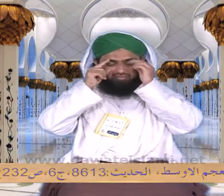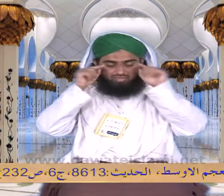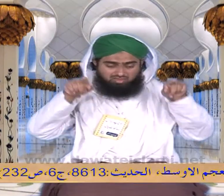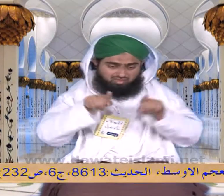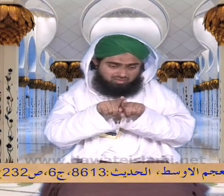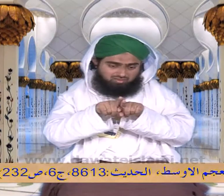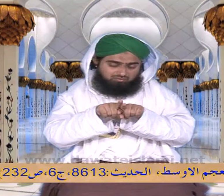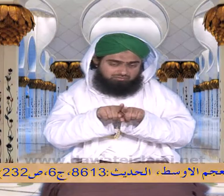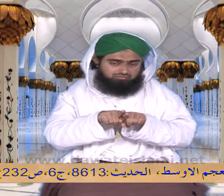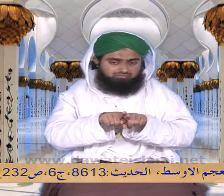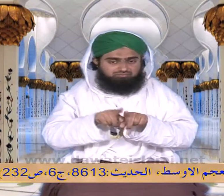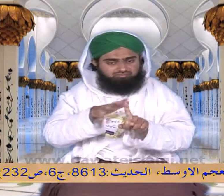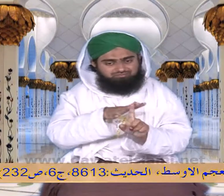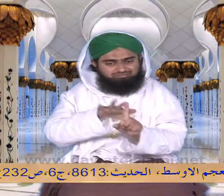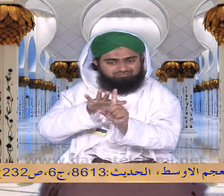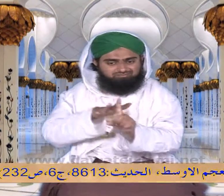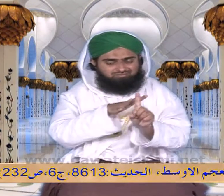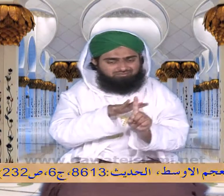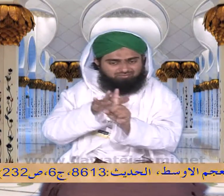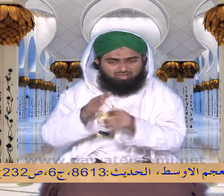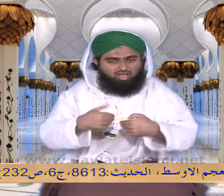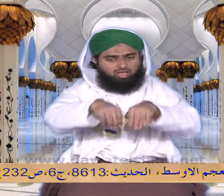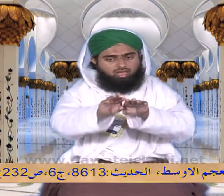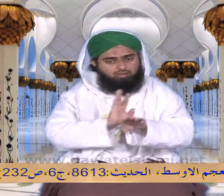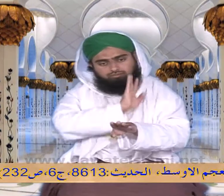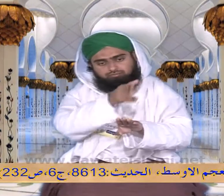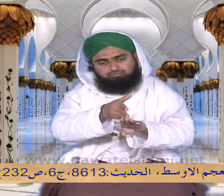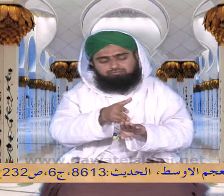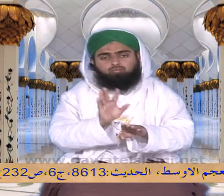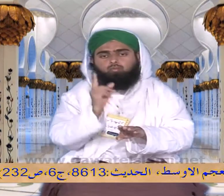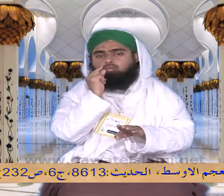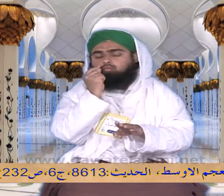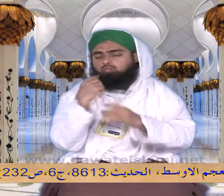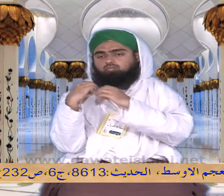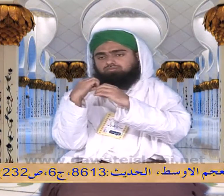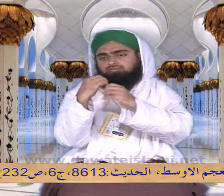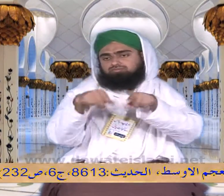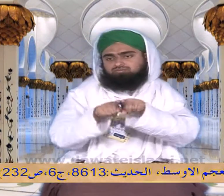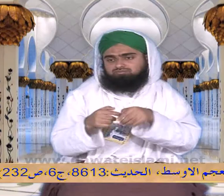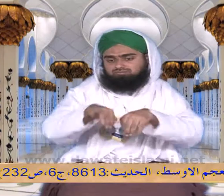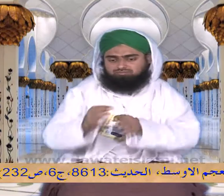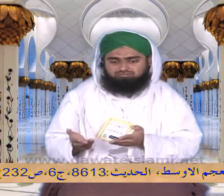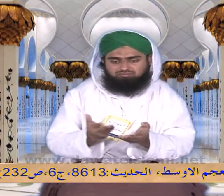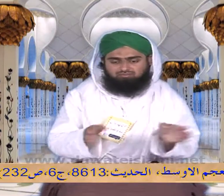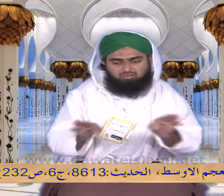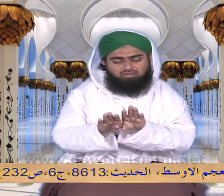سرکار مدنی تاجدار صلی اللہ علیہ وآلہ وسلم کی امرا قبرستان گئے کسی کے جنازے کے ساتھ